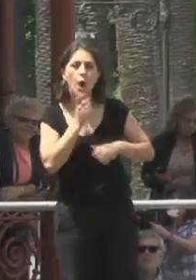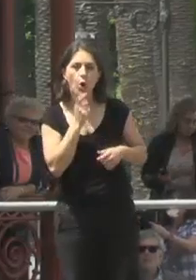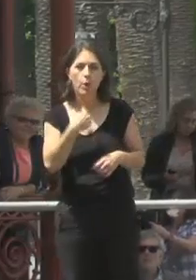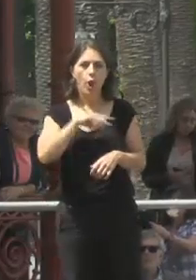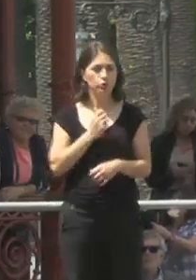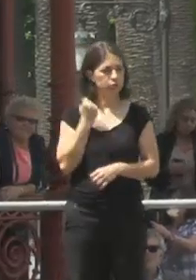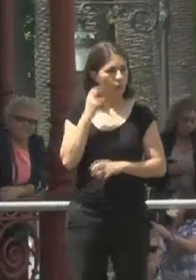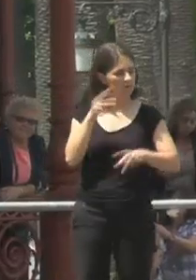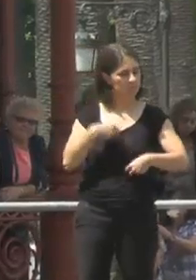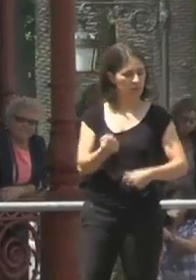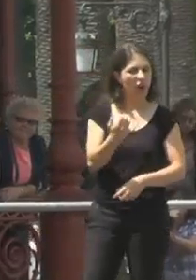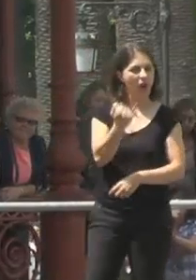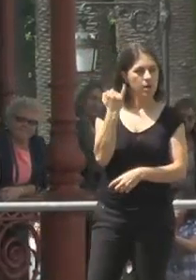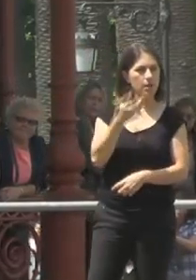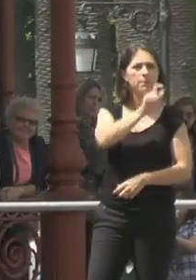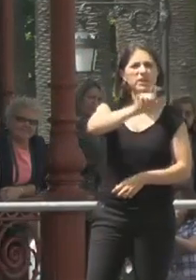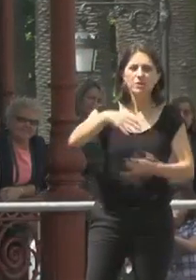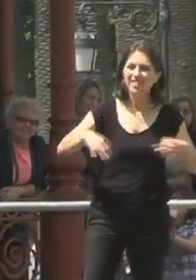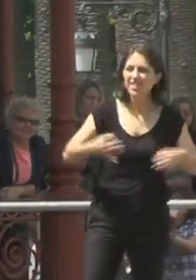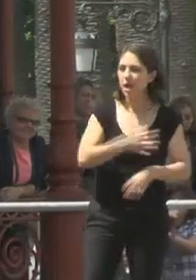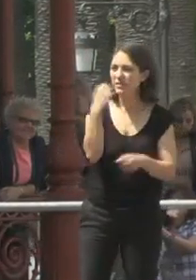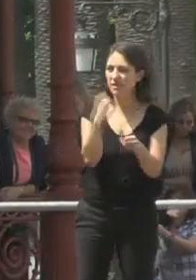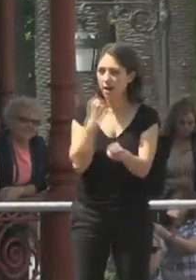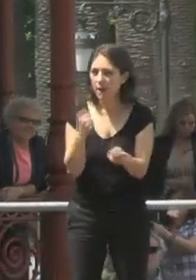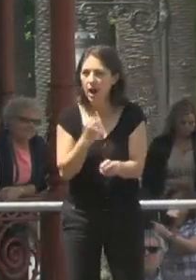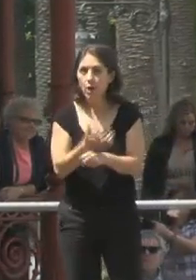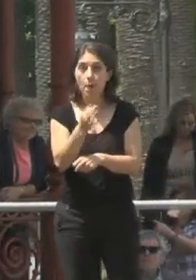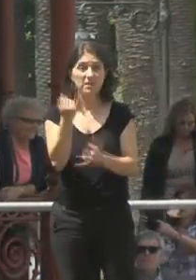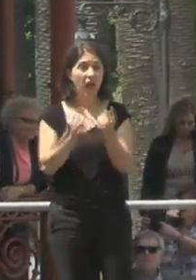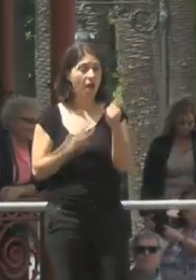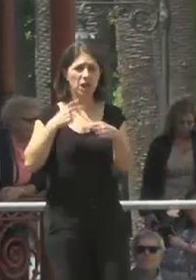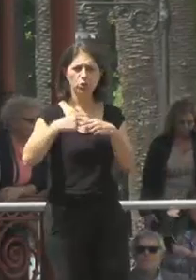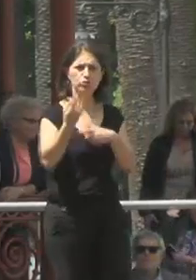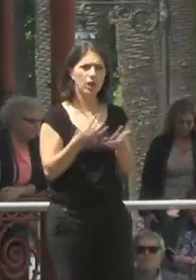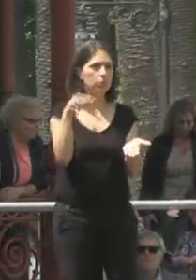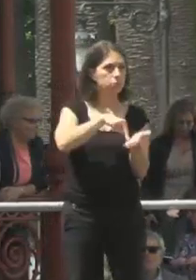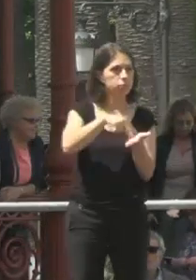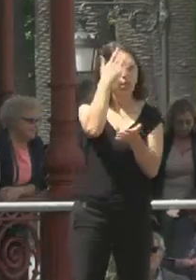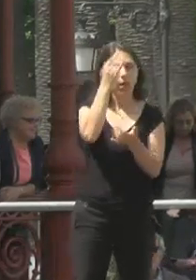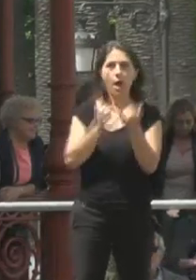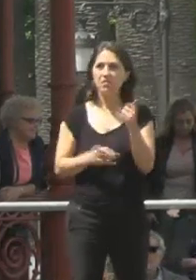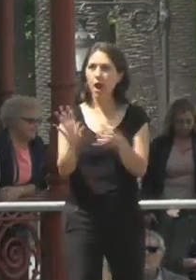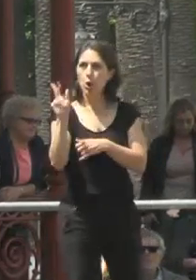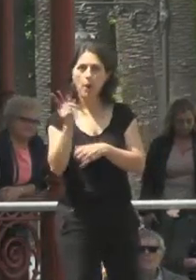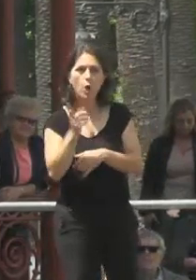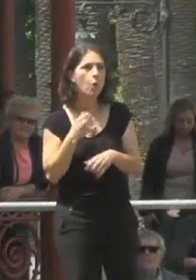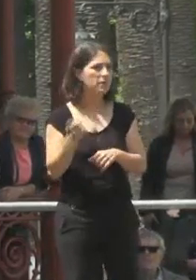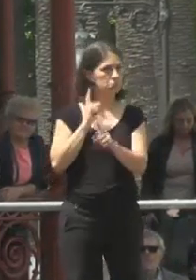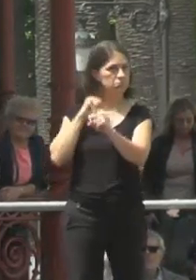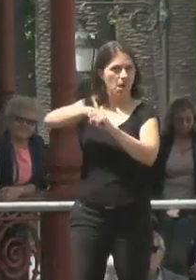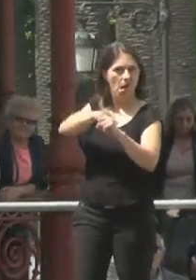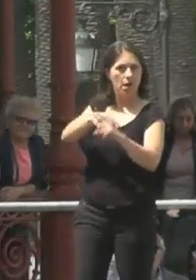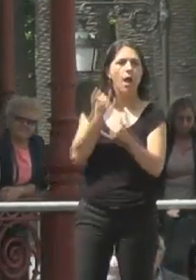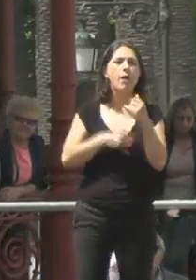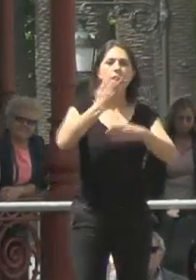teníamos nosotros. La gente sencilla, la gente trabajadora, la gente que se levanta todos los días, que no le roba a nadie, que no explota a nadie, que levanta persiana a las 6 de